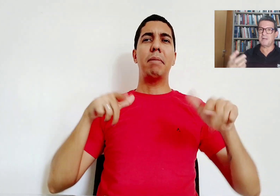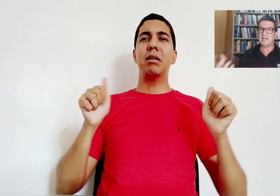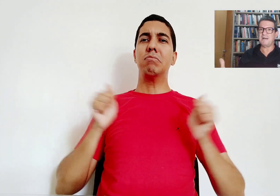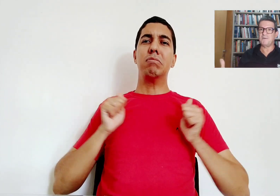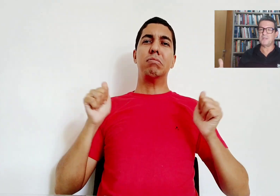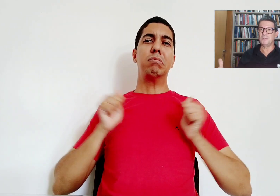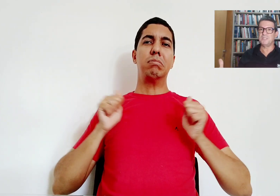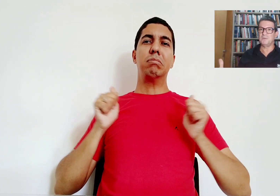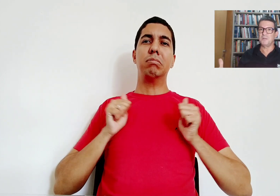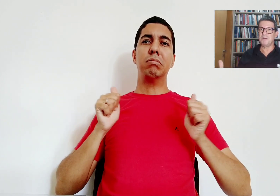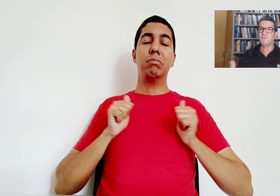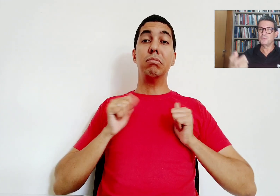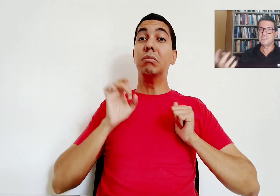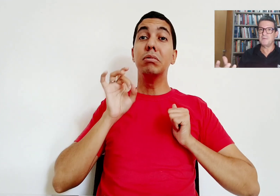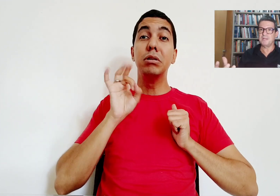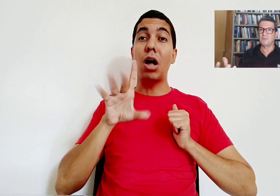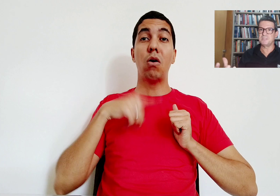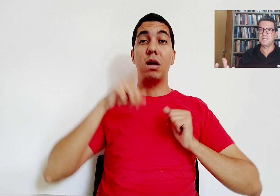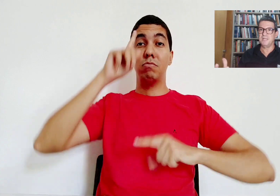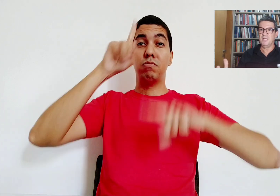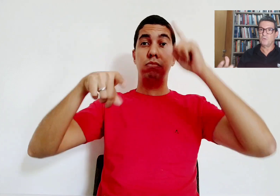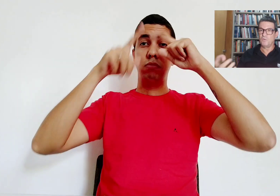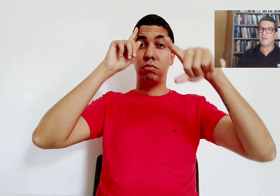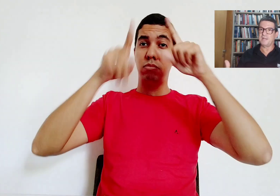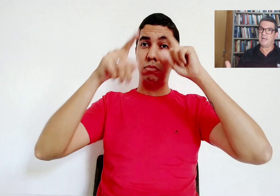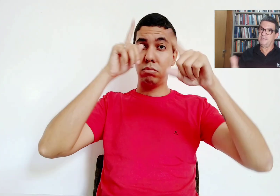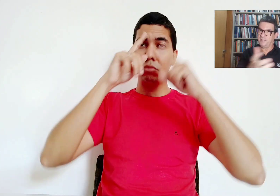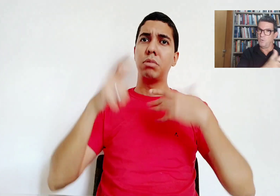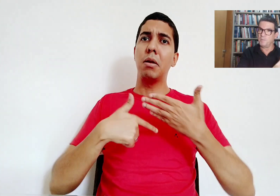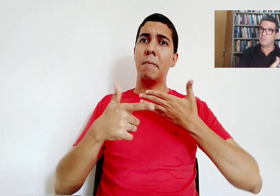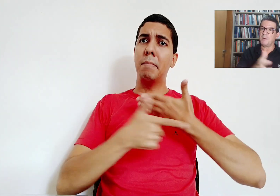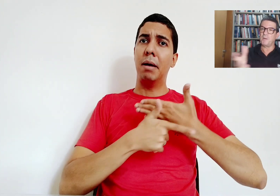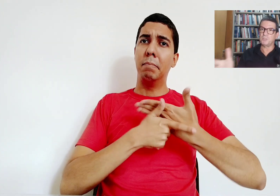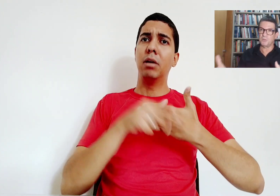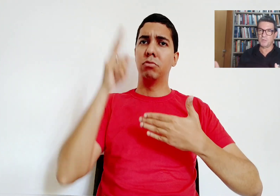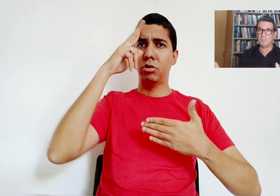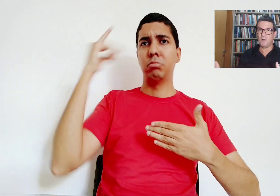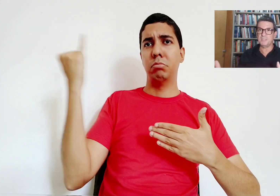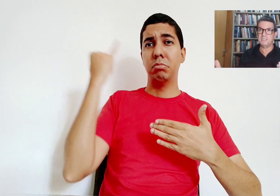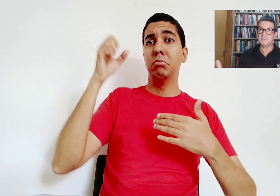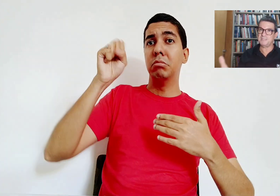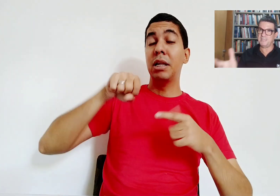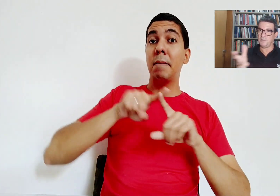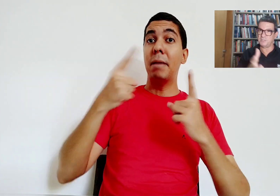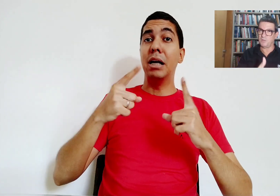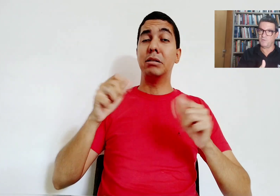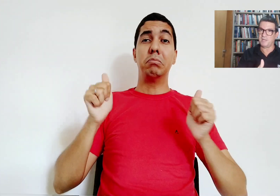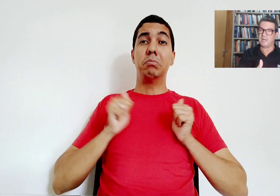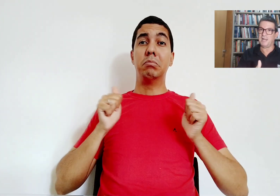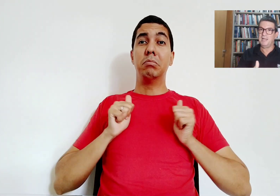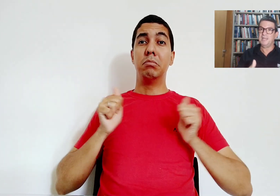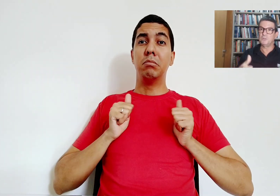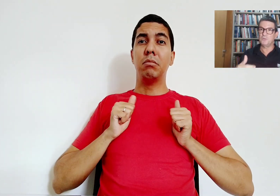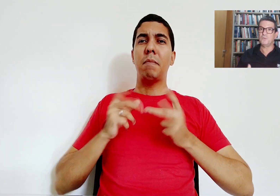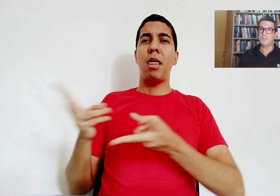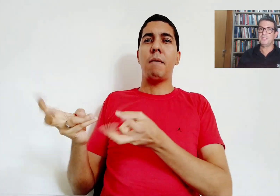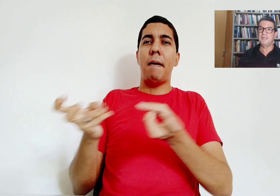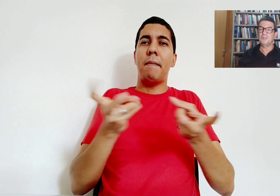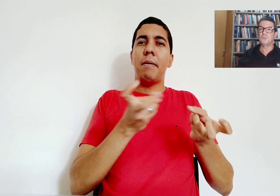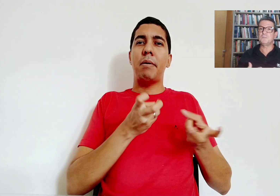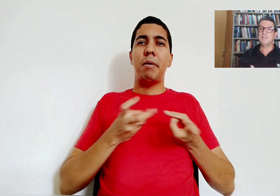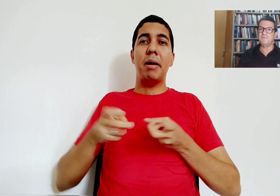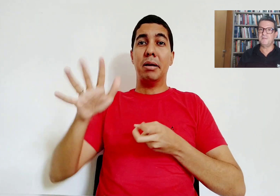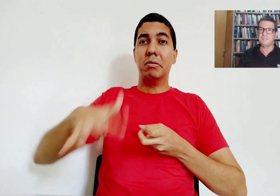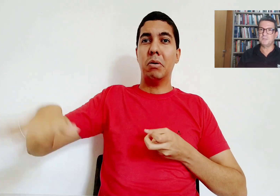não trabalhavam, que não tinham nenhuma função a não ser governar, e tinham cumprido um papel histórico importante, mas a não ser governar e